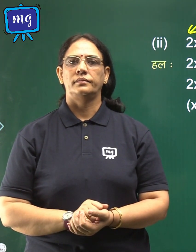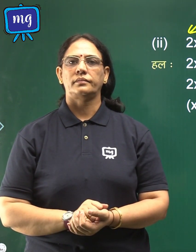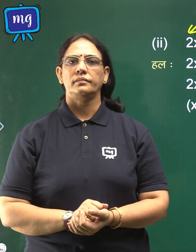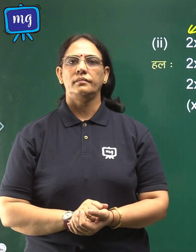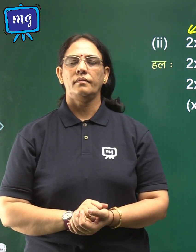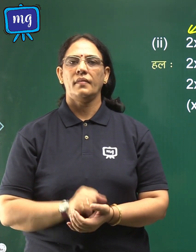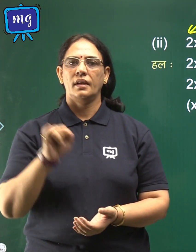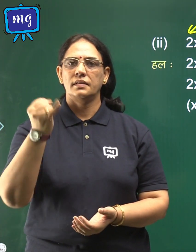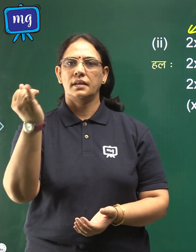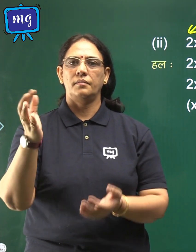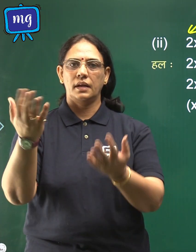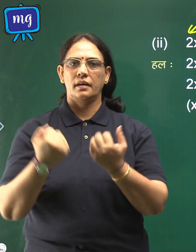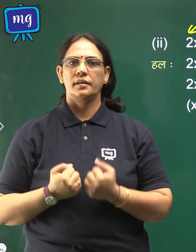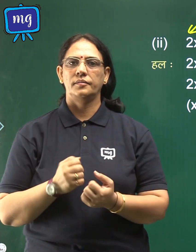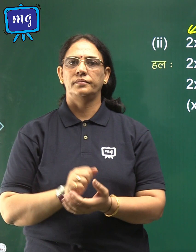6 आए,